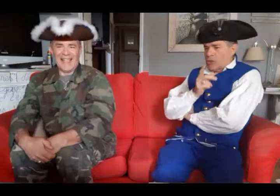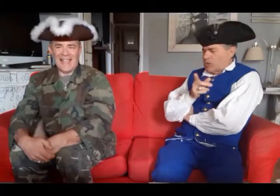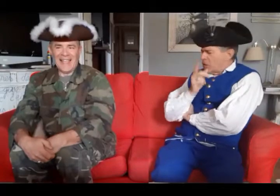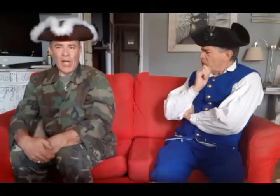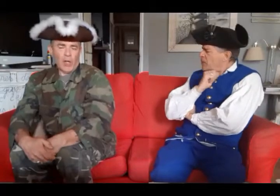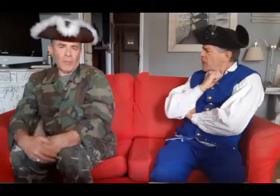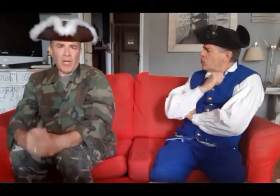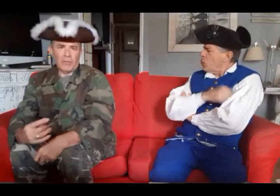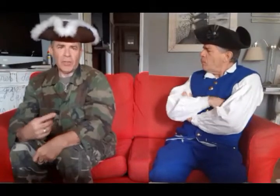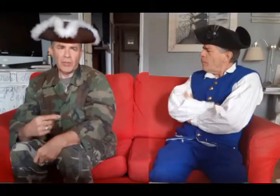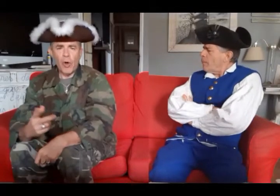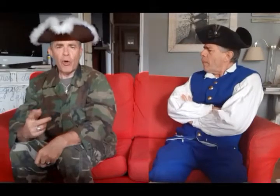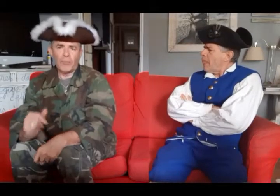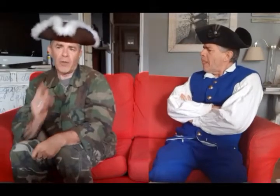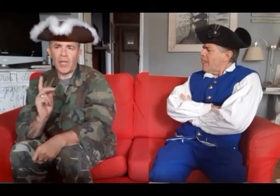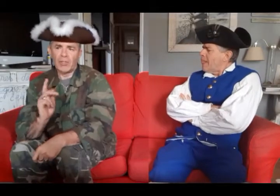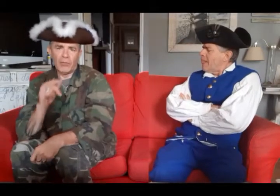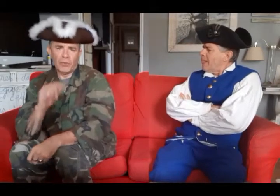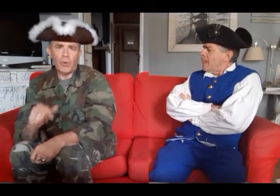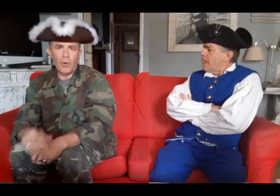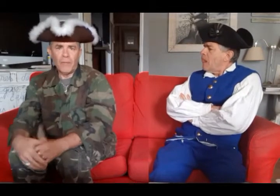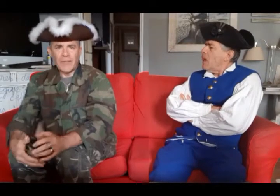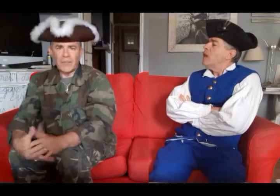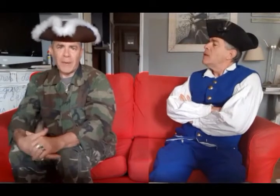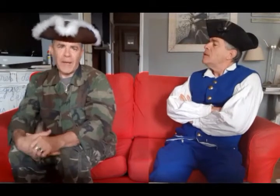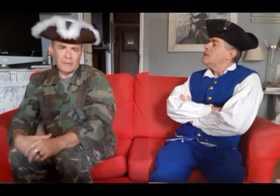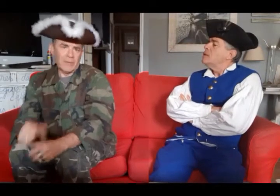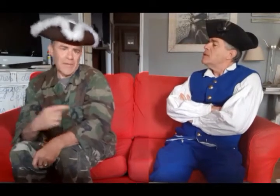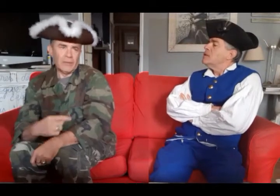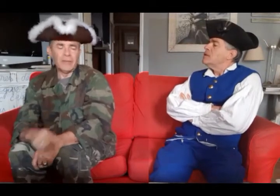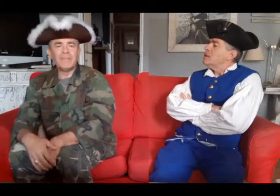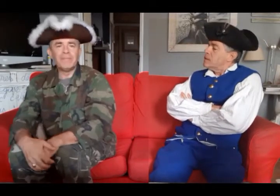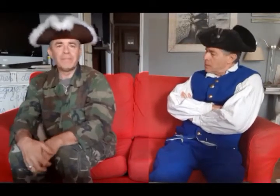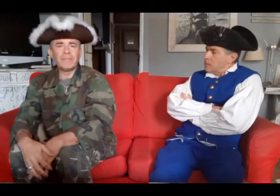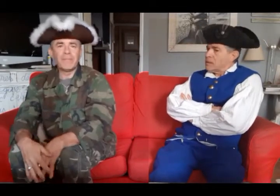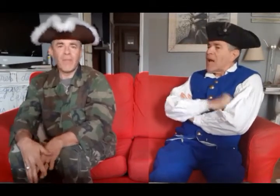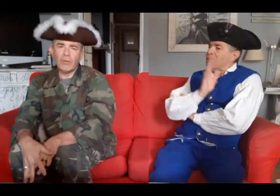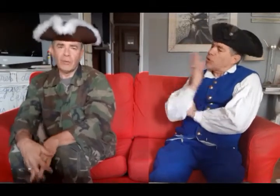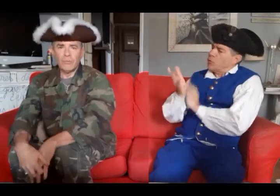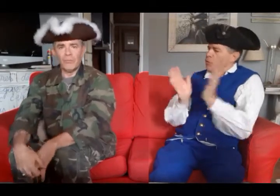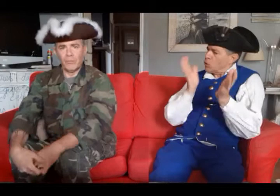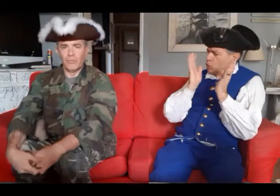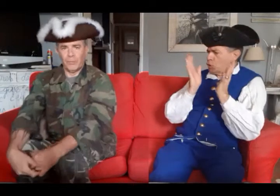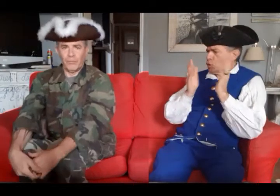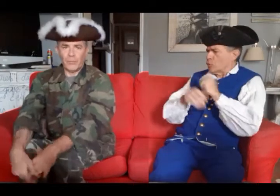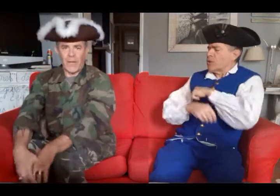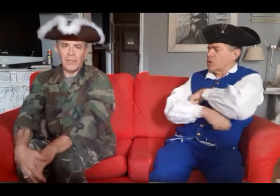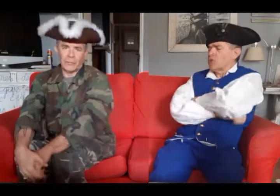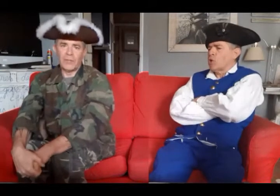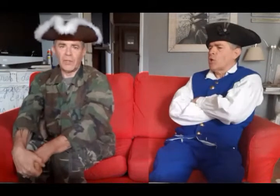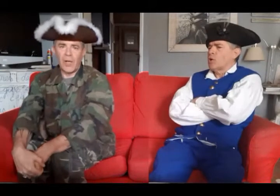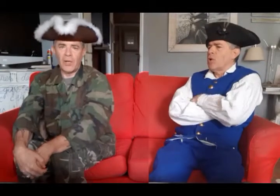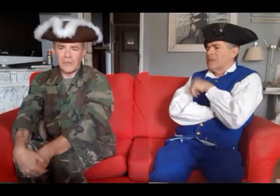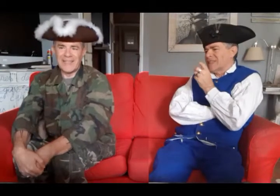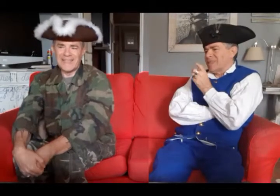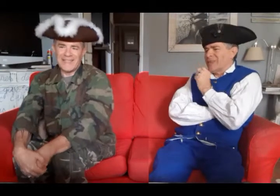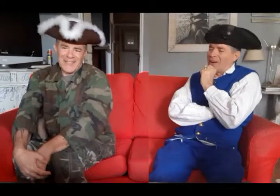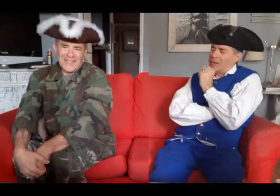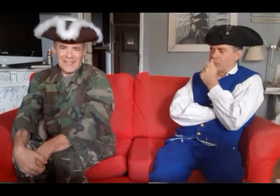motivations? Ma motivation première, c'est surtout pour faire plaisir à une de mes tantes. Ah, c'est une motivation sentimentale. Est-ce que ça fait longtemps qu'elle me réclame